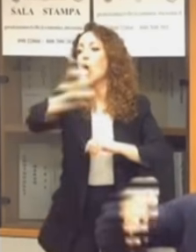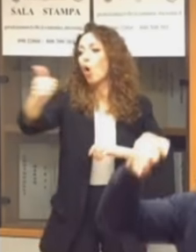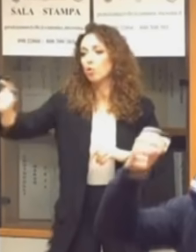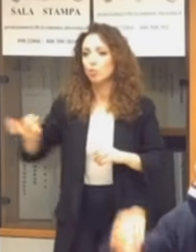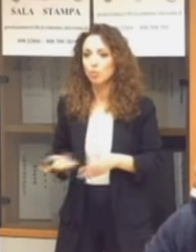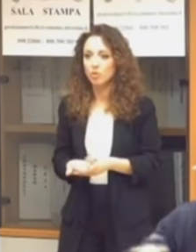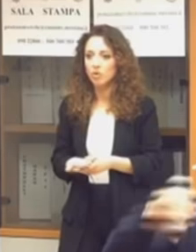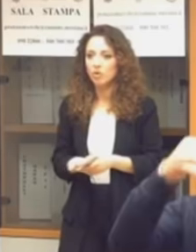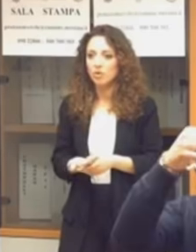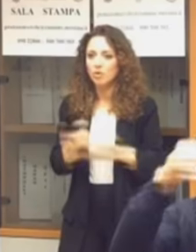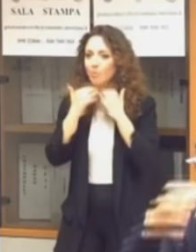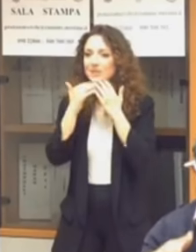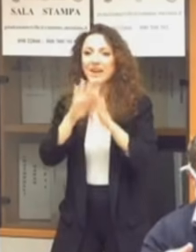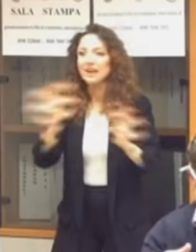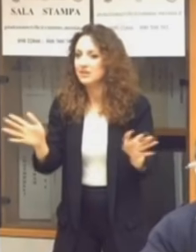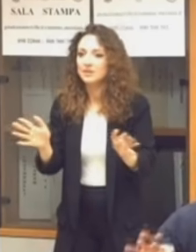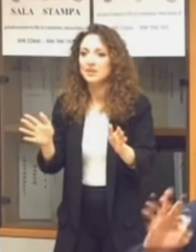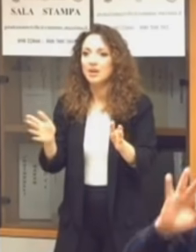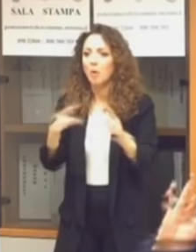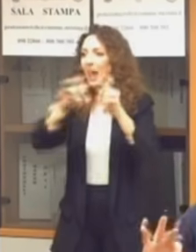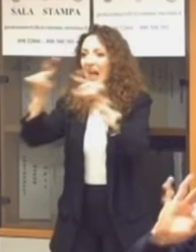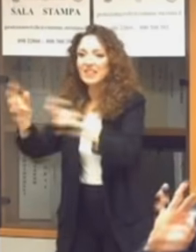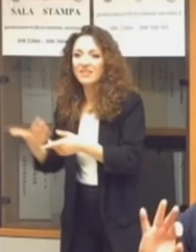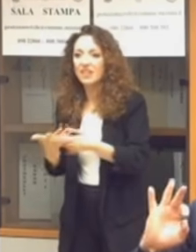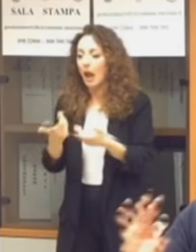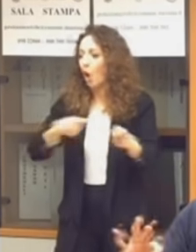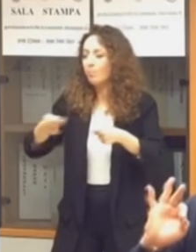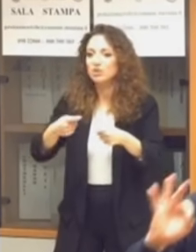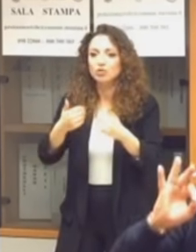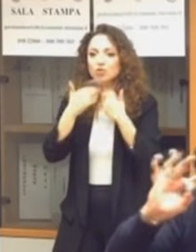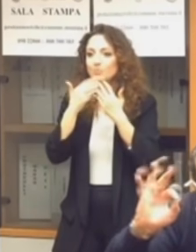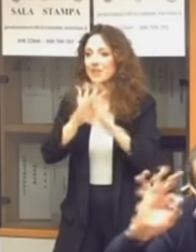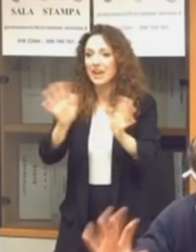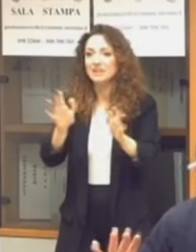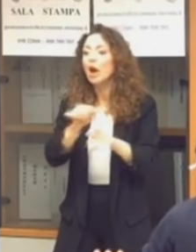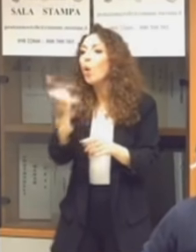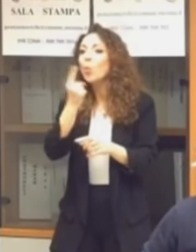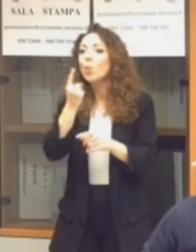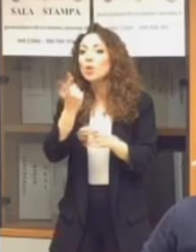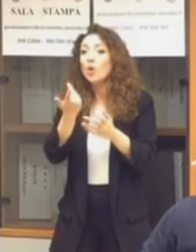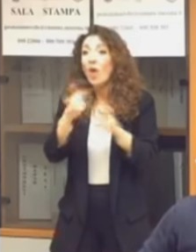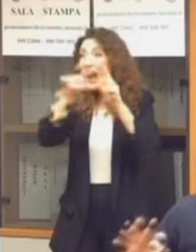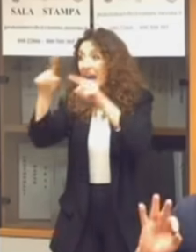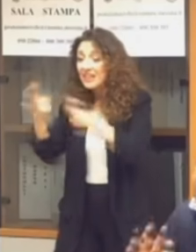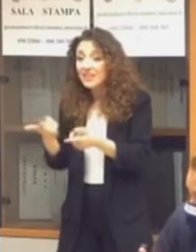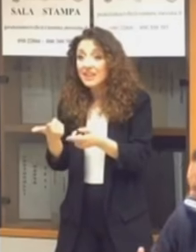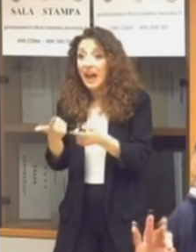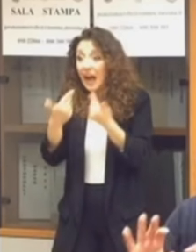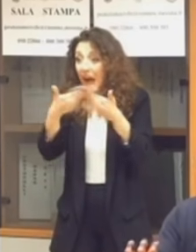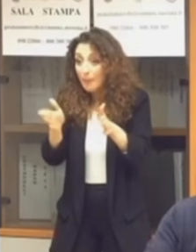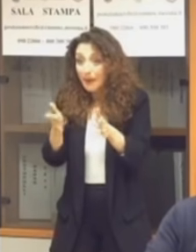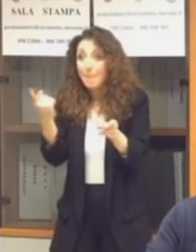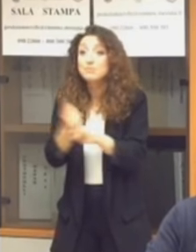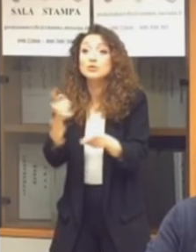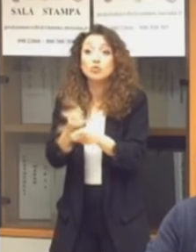momento all'elenco delle attività commerciali. Quelle che abbiamo ritenuto per buon senso aprire le